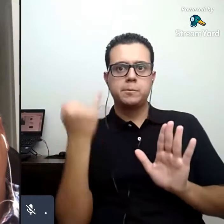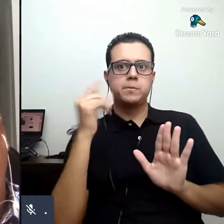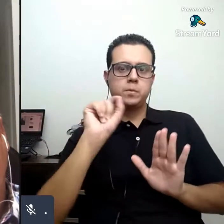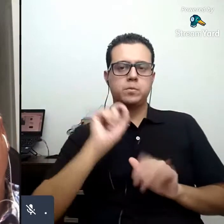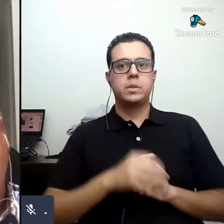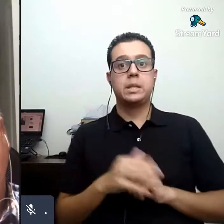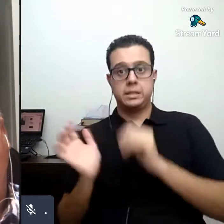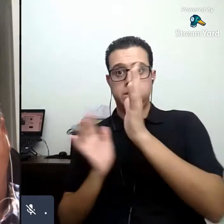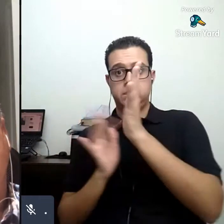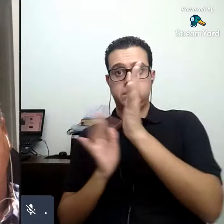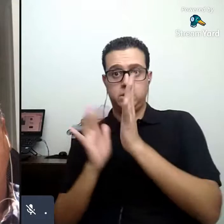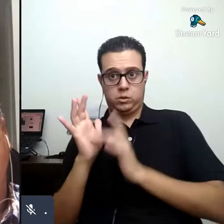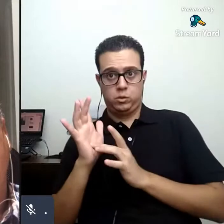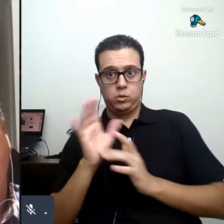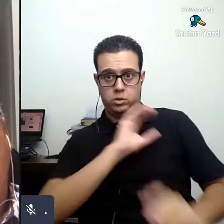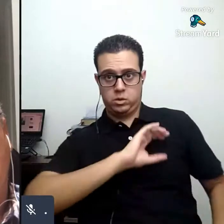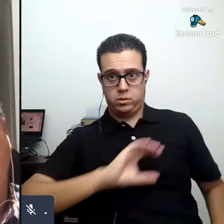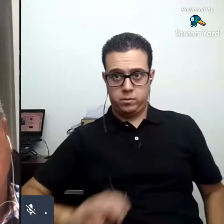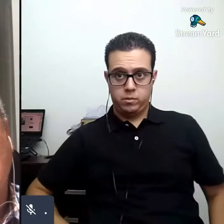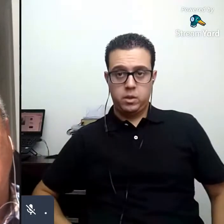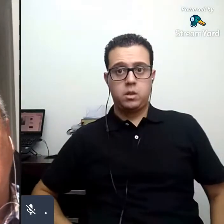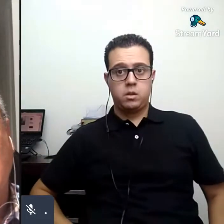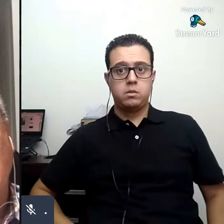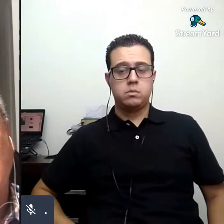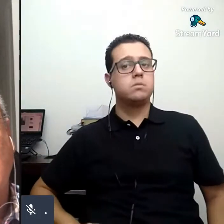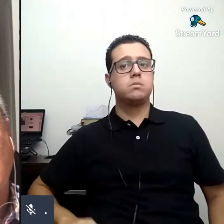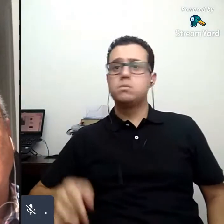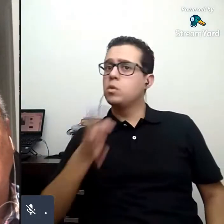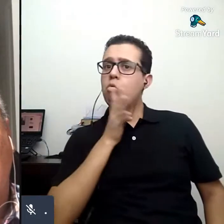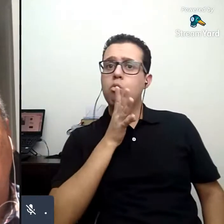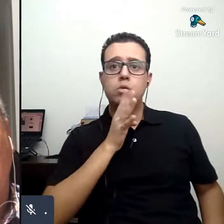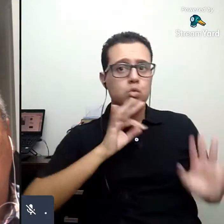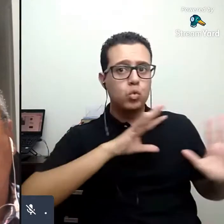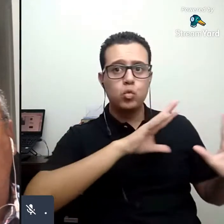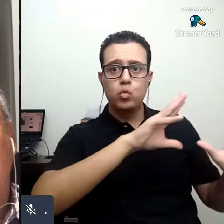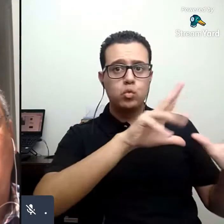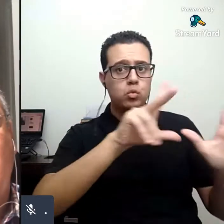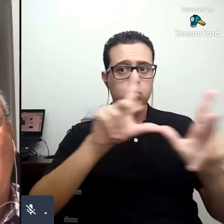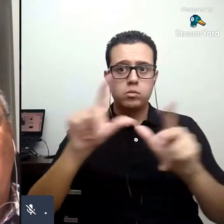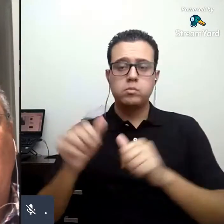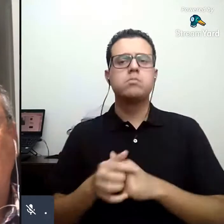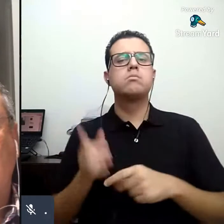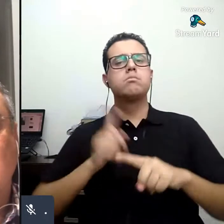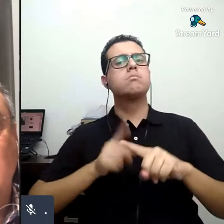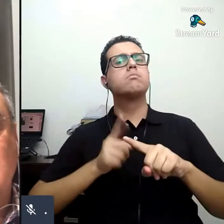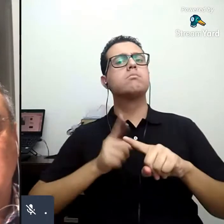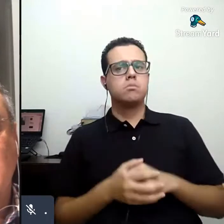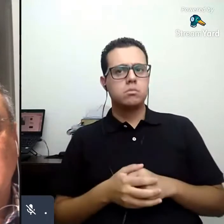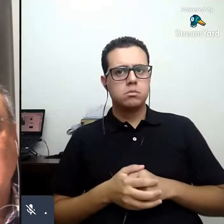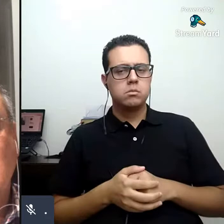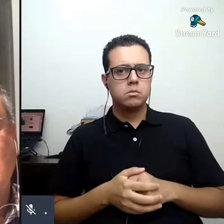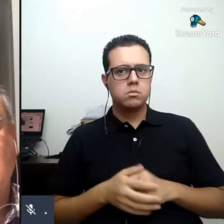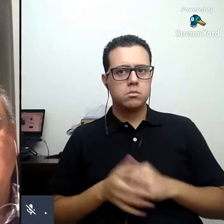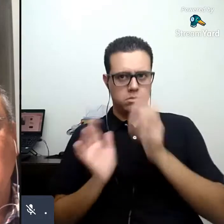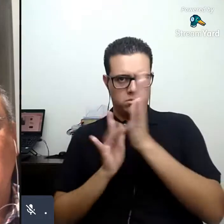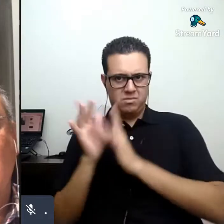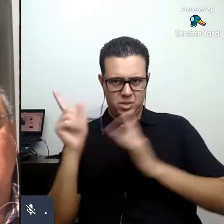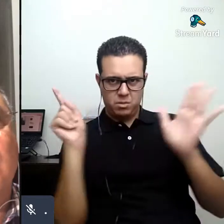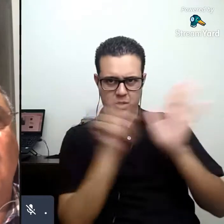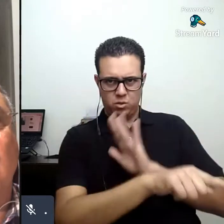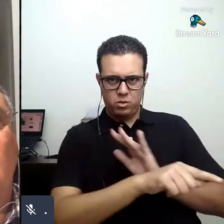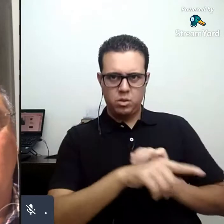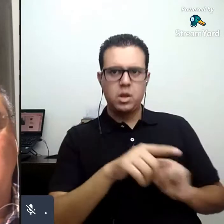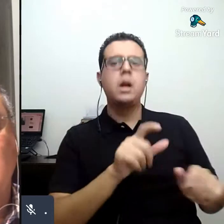o Jesus que estava ali diante dele era onisciente. Por quê? Ele não perguntou o endereço,